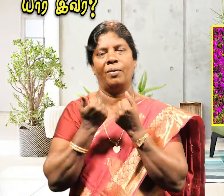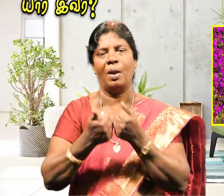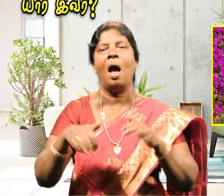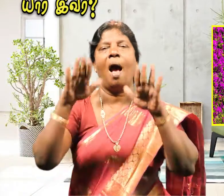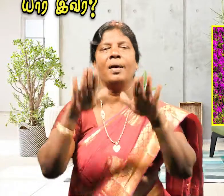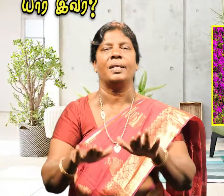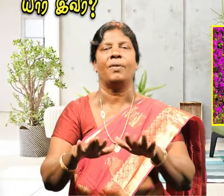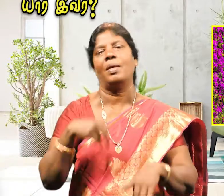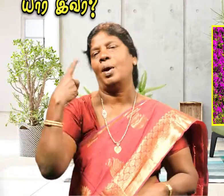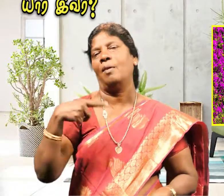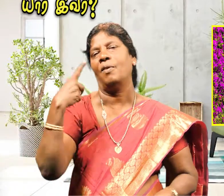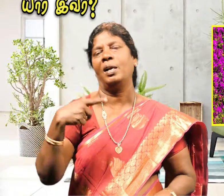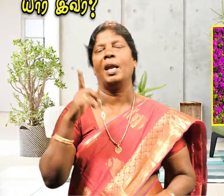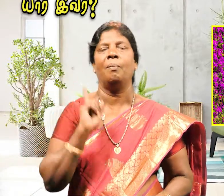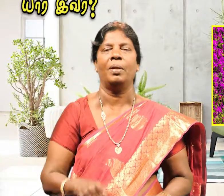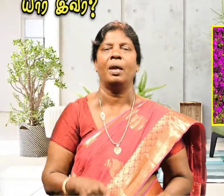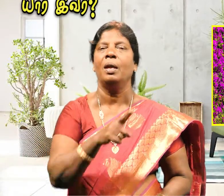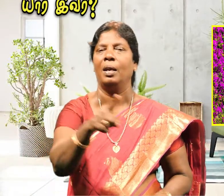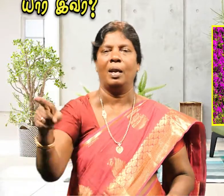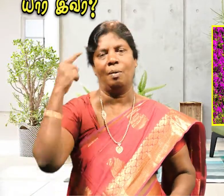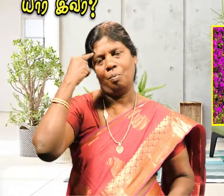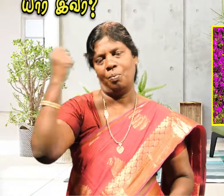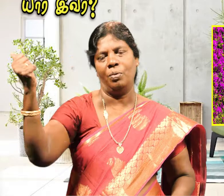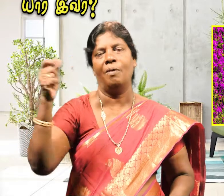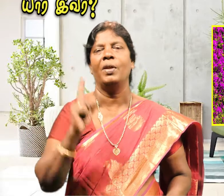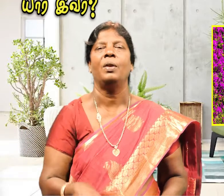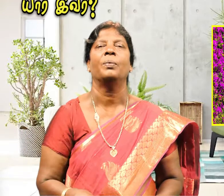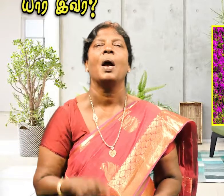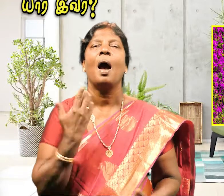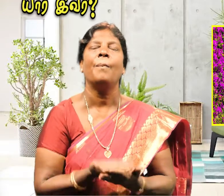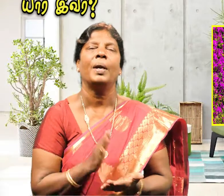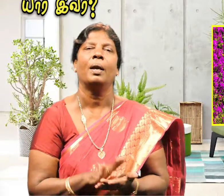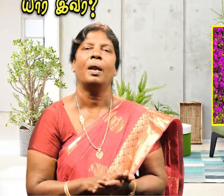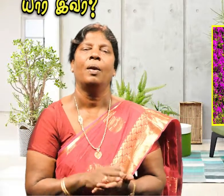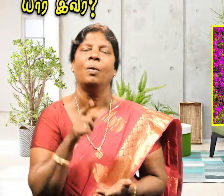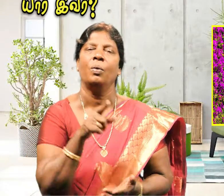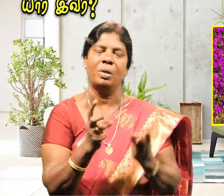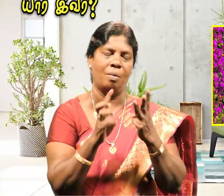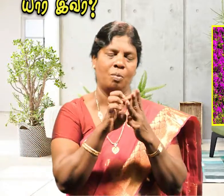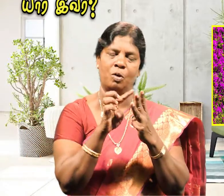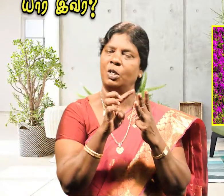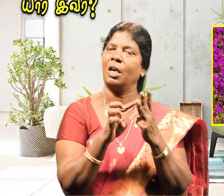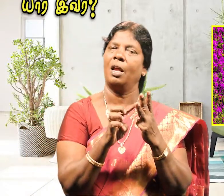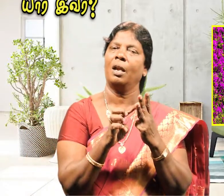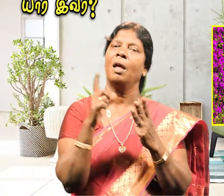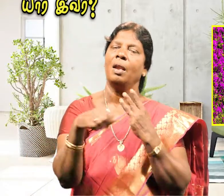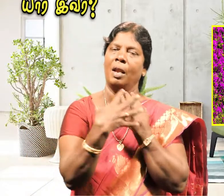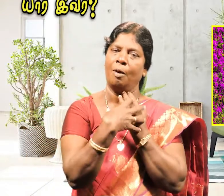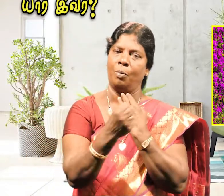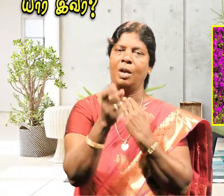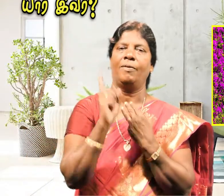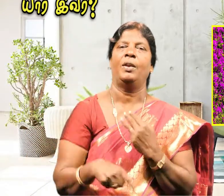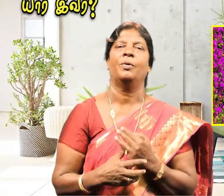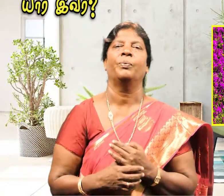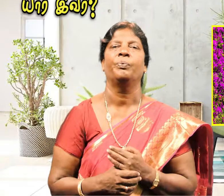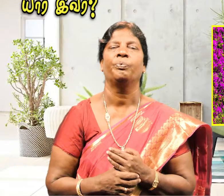வாழ்க்கை தான் ஆசீர்வாதமான வாழ்க்கை என்பதை நீங்கள் உணர வேண்டும். அப்படியானால் இந்த மூன்று காரியங்களை நீங்கள்